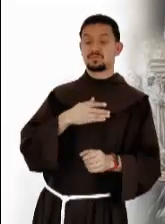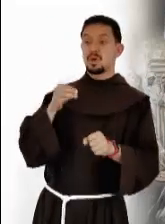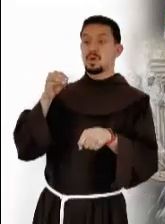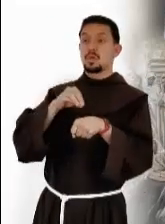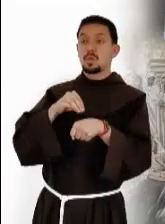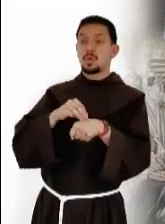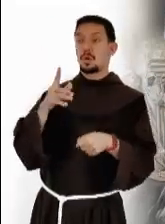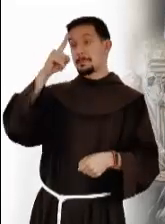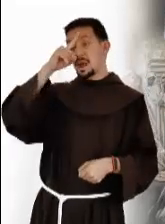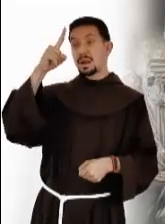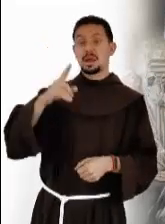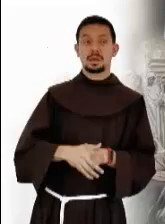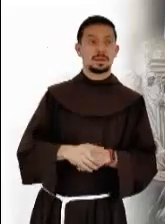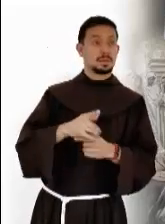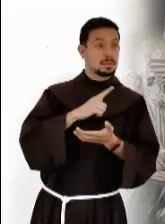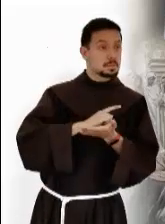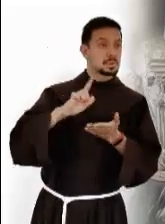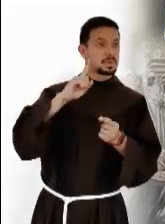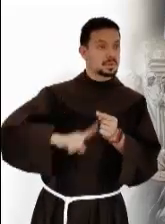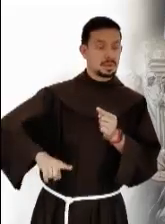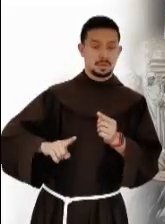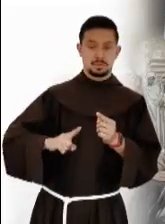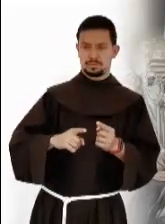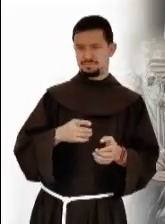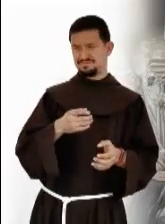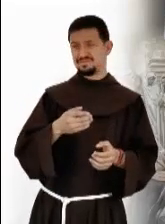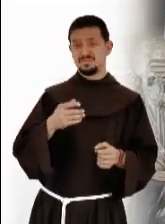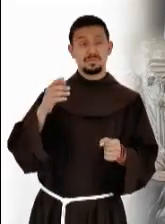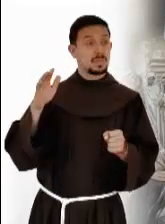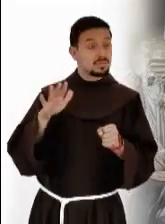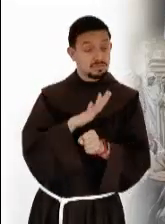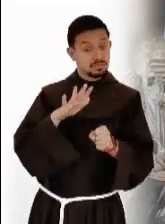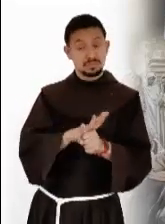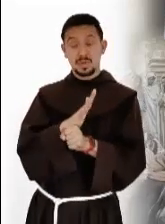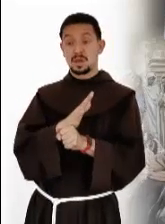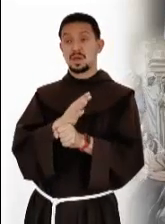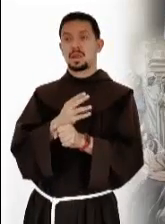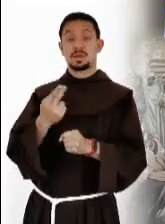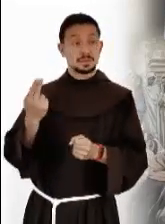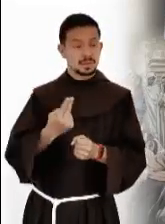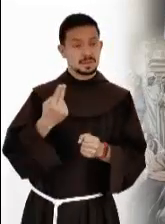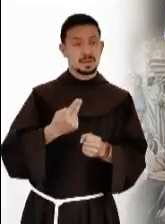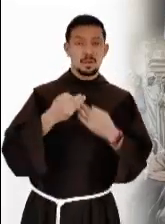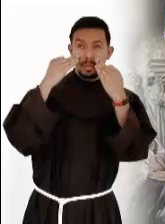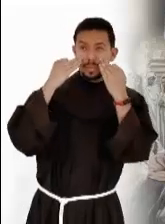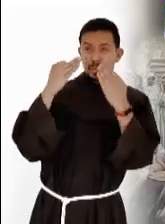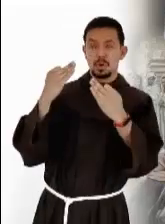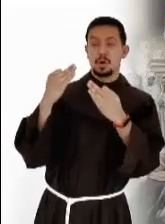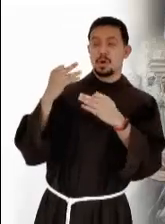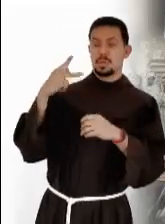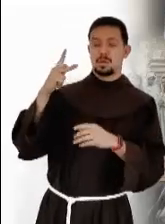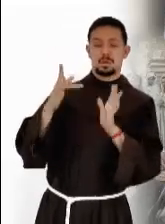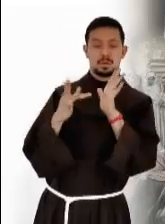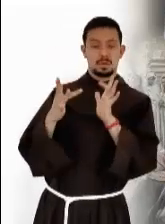se manifiesta en cada una de las acciones. No son suficientes tampoco los testimonios que en profecía y adelanto